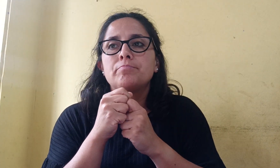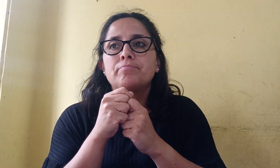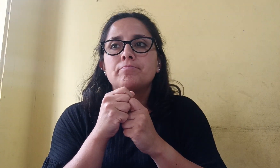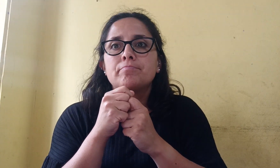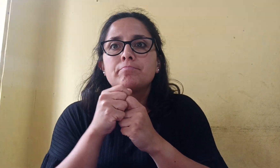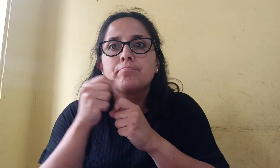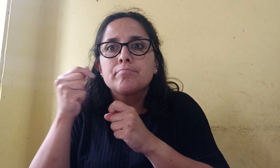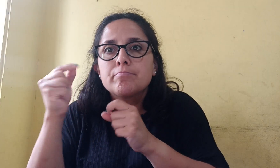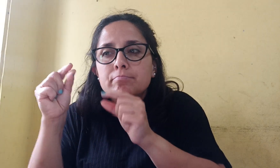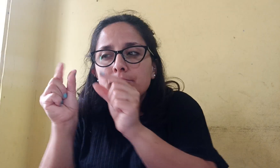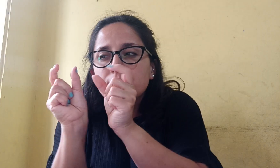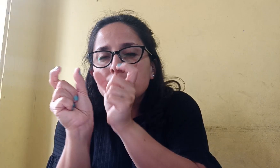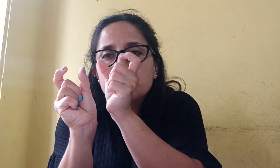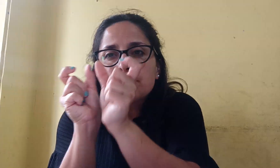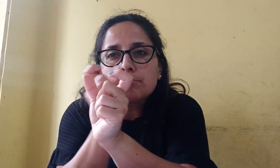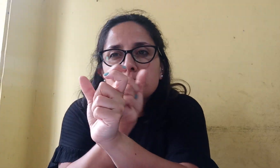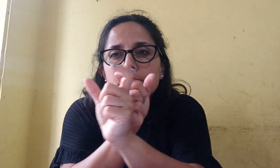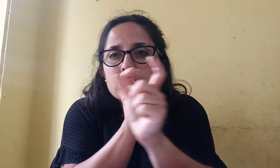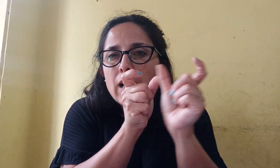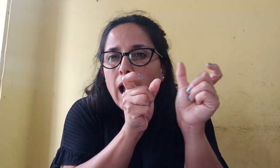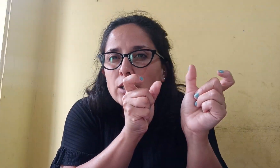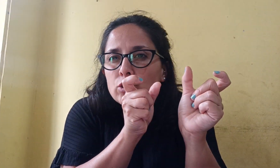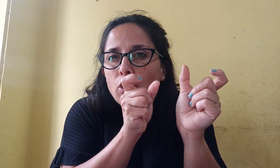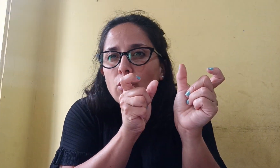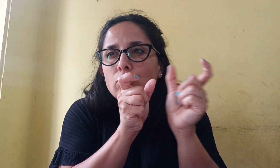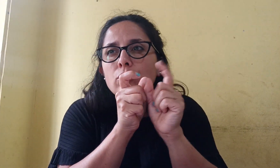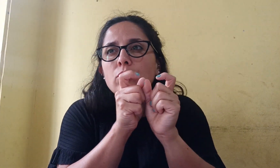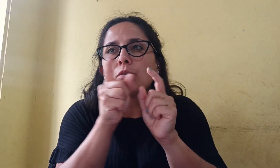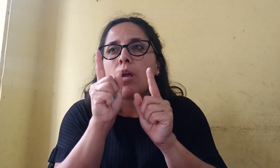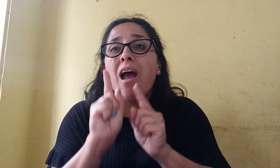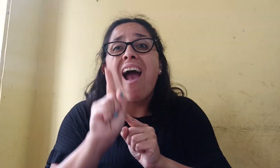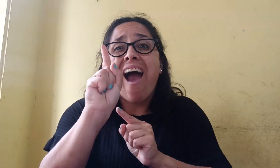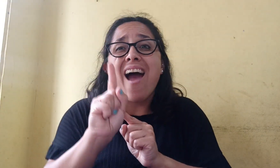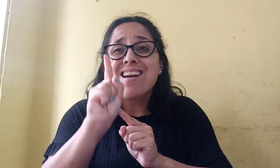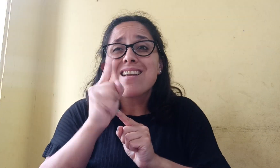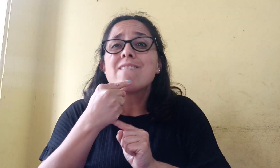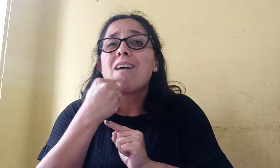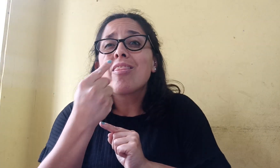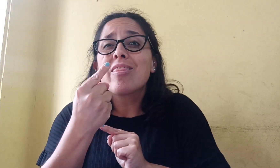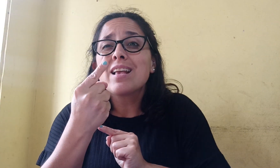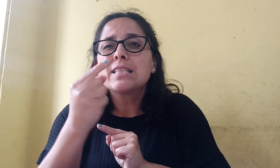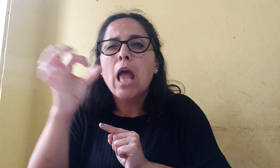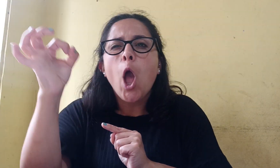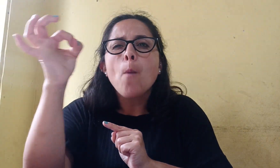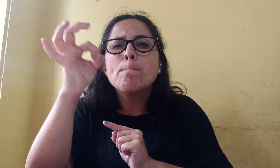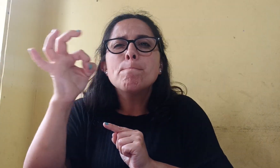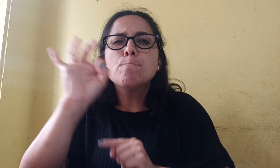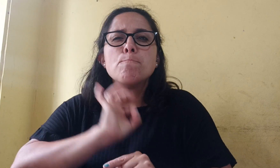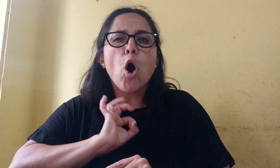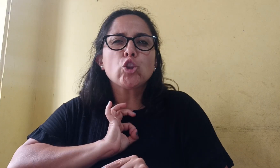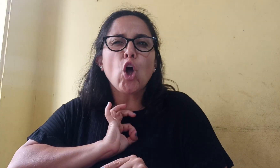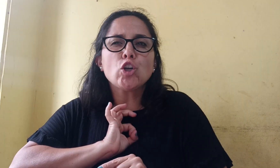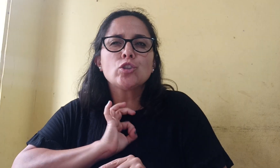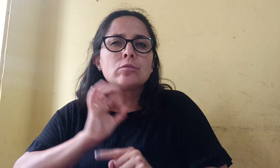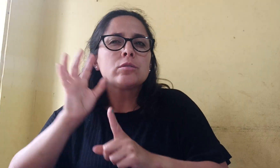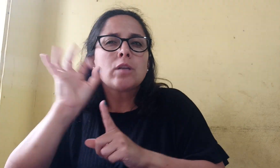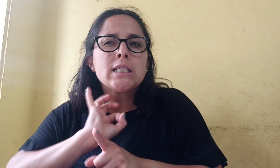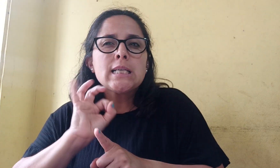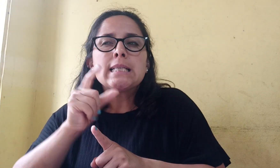Tiene unos terminales, está ampliado arriba, dice ampliación de un botón sináptico. Fíjense los terminales del axón, que tiene